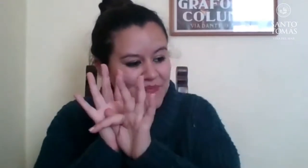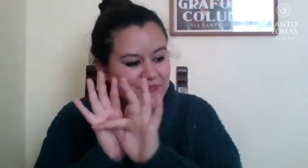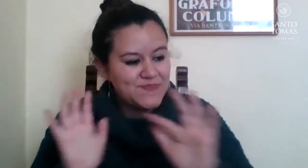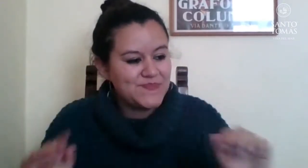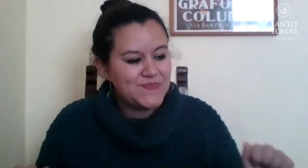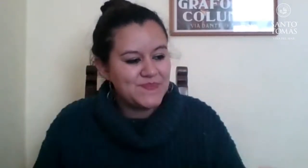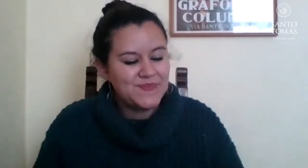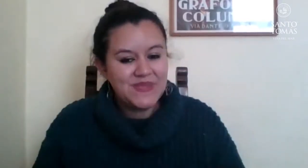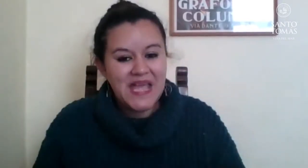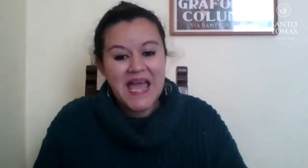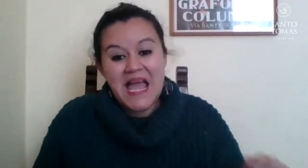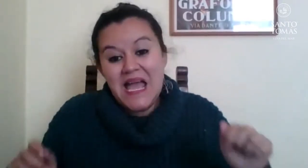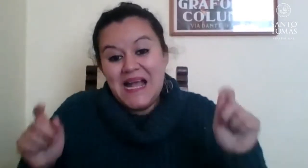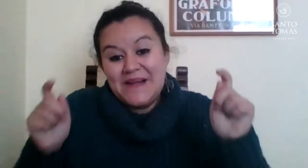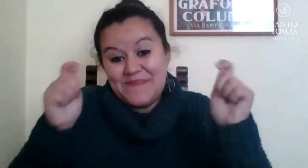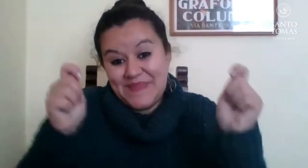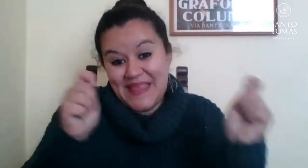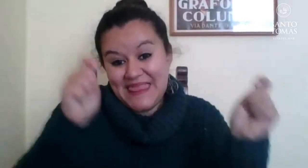También se dice de esta otra forma.